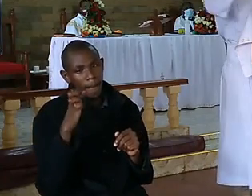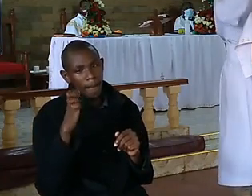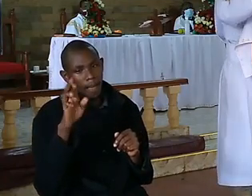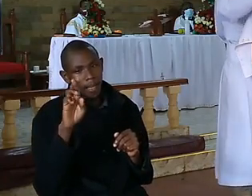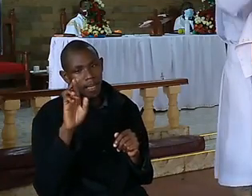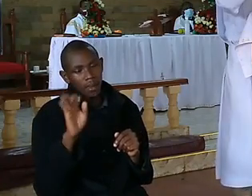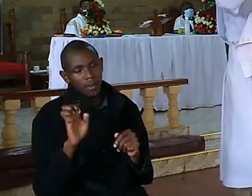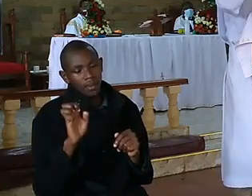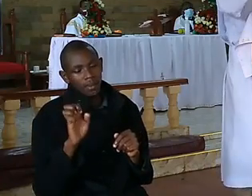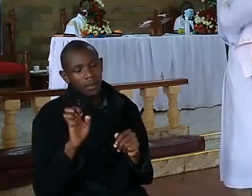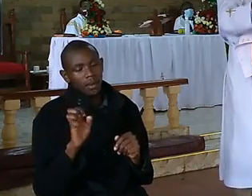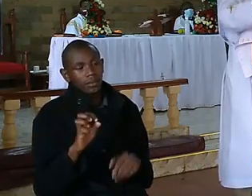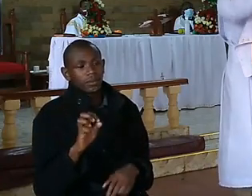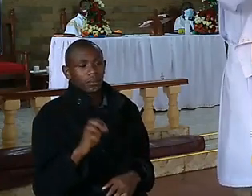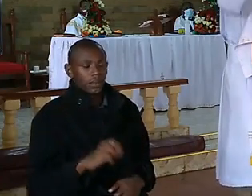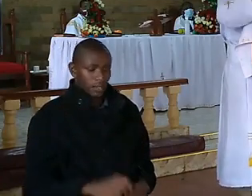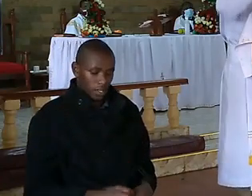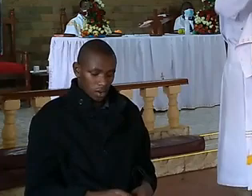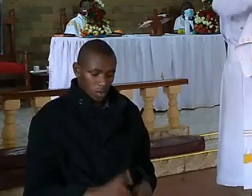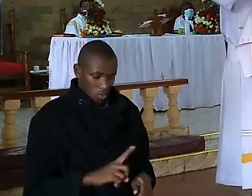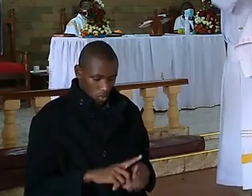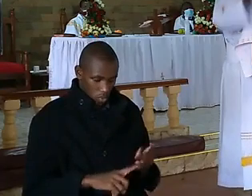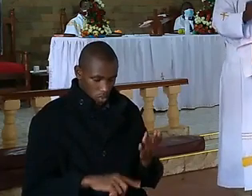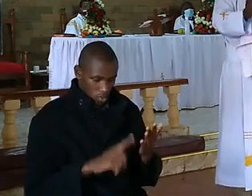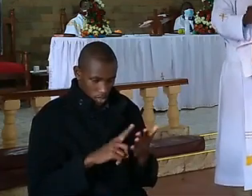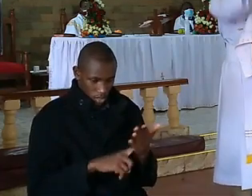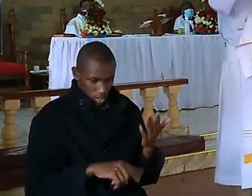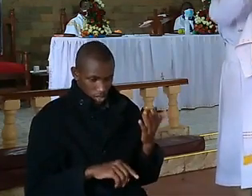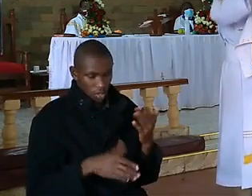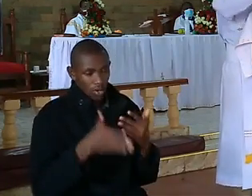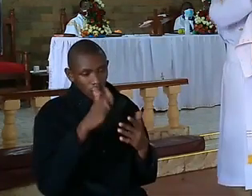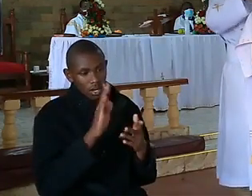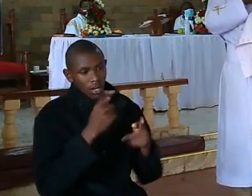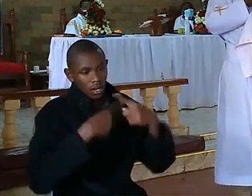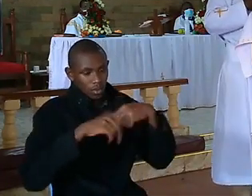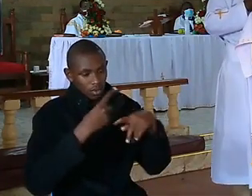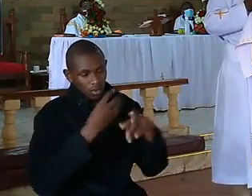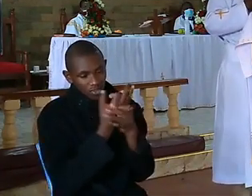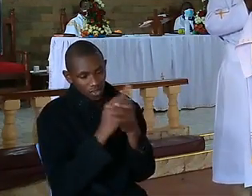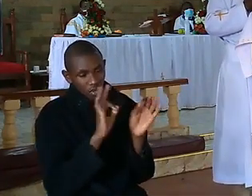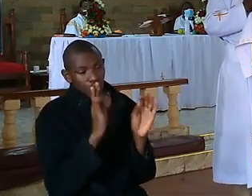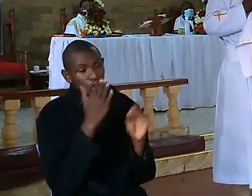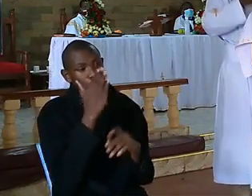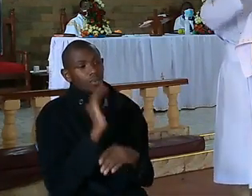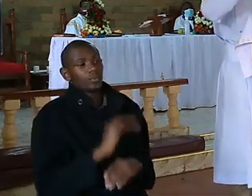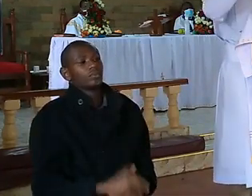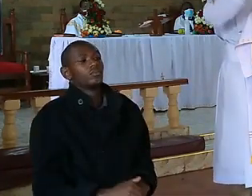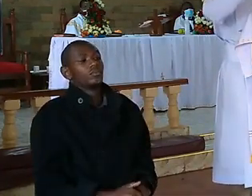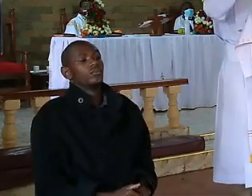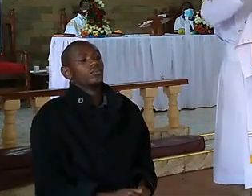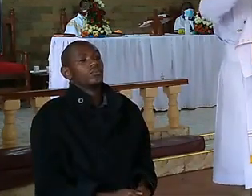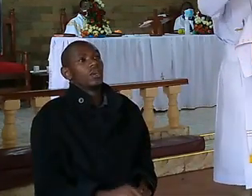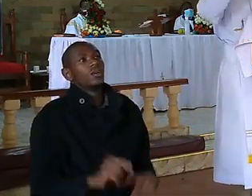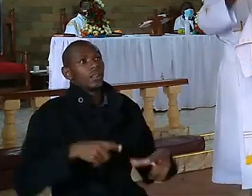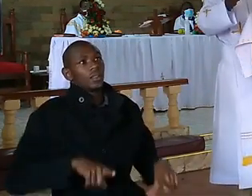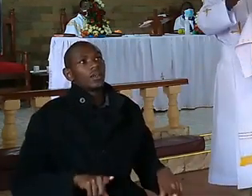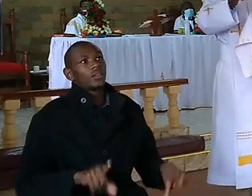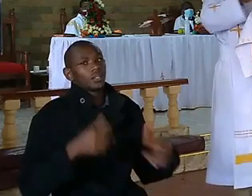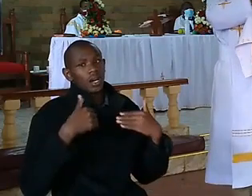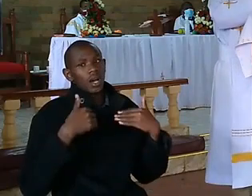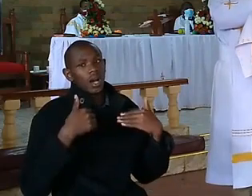mĩaka ĩigana kana mĩeri ĩigana no agoka gũgũteithũra kuma kũrĩ maũndũ macio ũrĩ thĩinĩ wamo kĩrekei tũkĩgĩe na